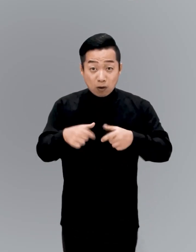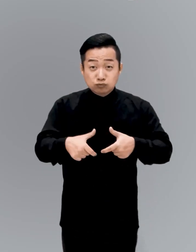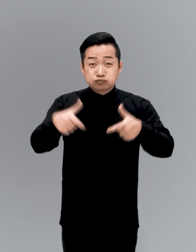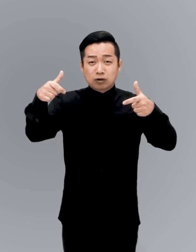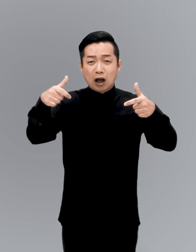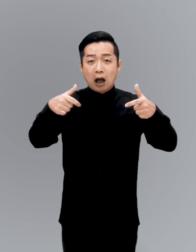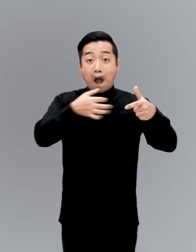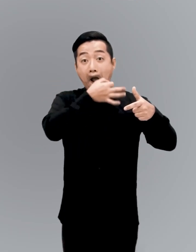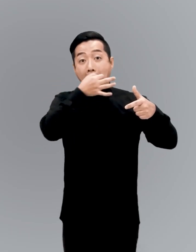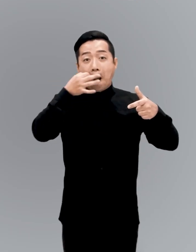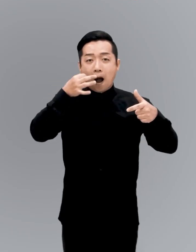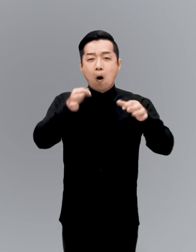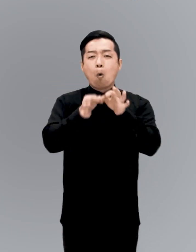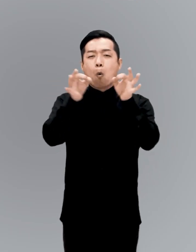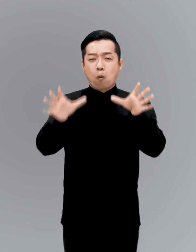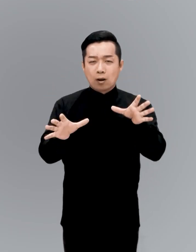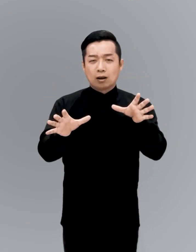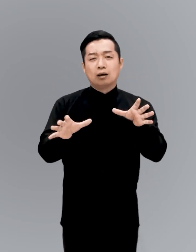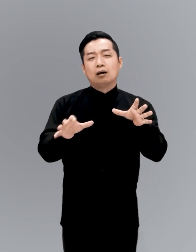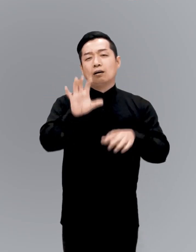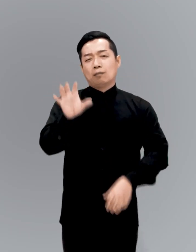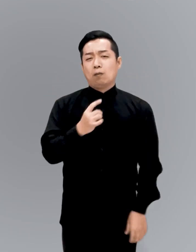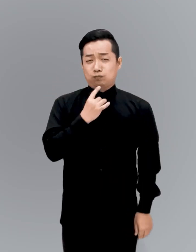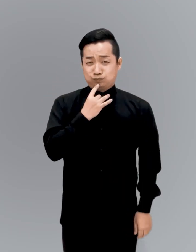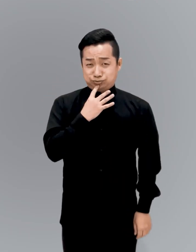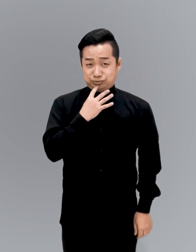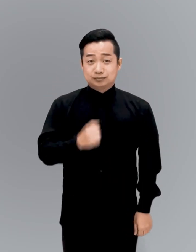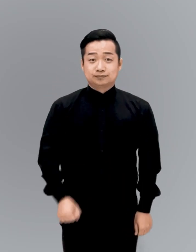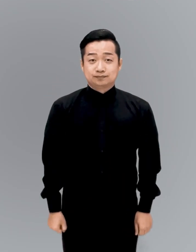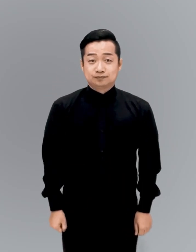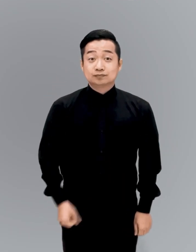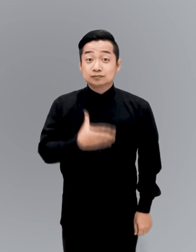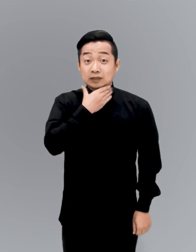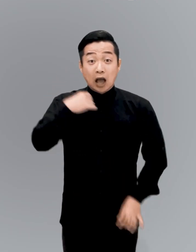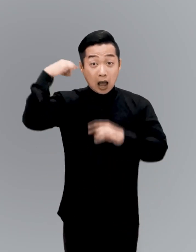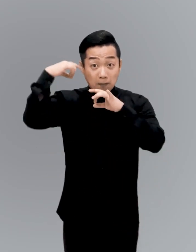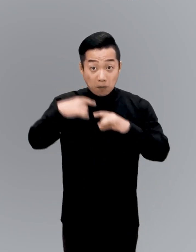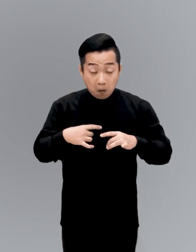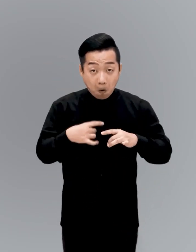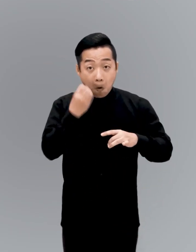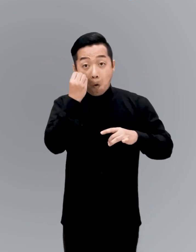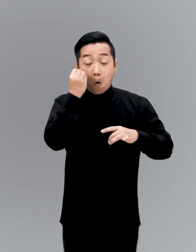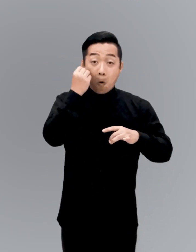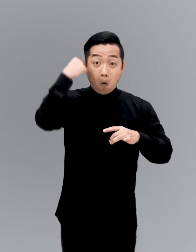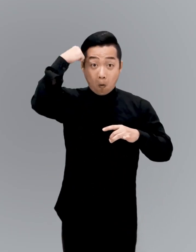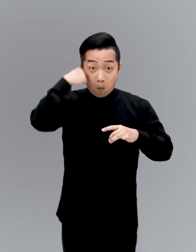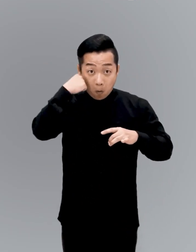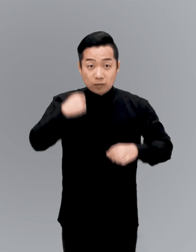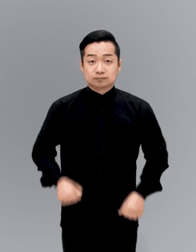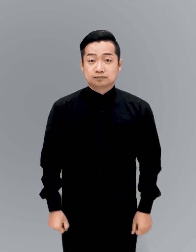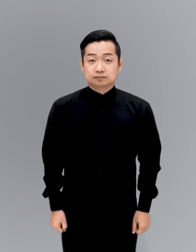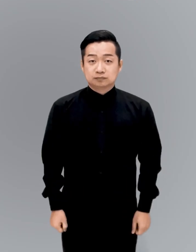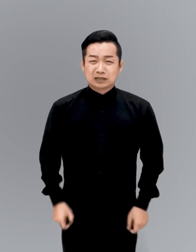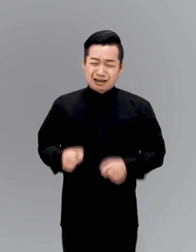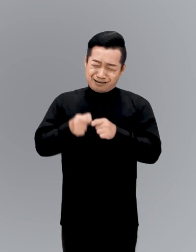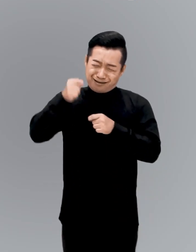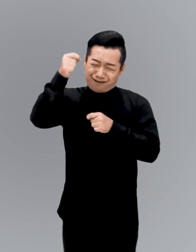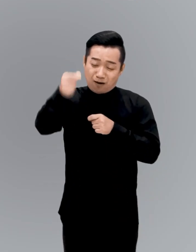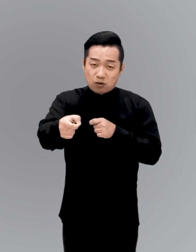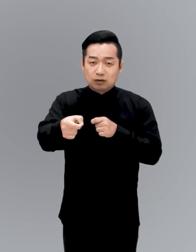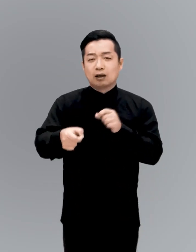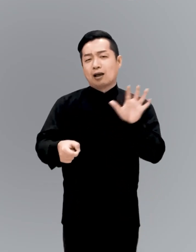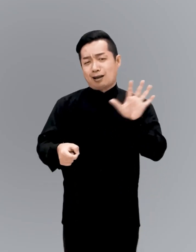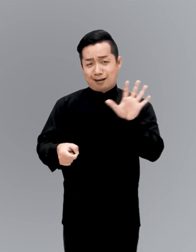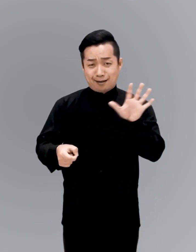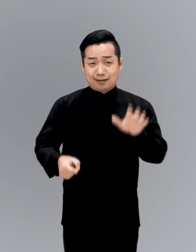폭발에 의한 흥분이 오랜만에 반복된 것일 뿐이다. 도파민이 불러오는 신선한 감각은 영원히